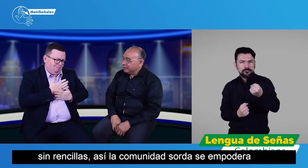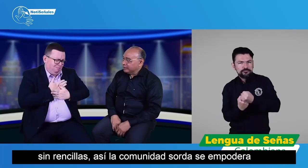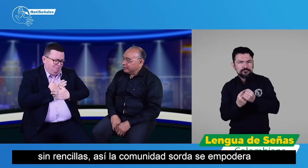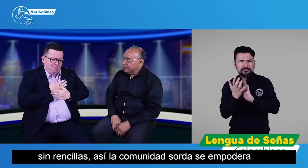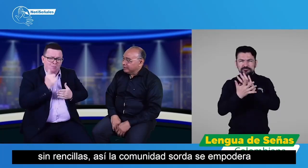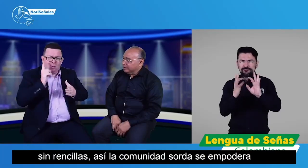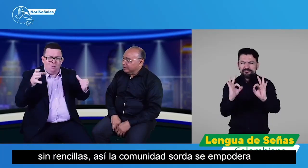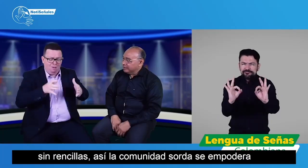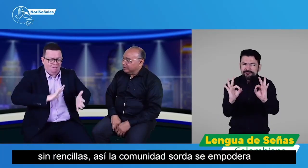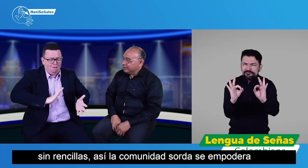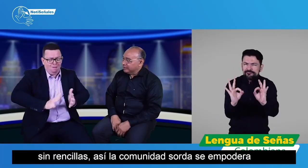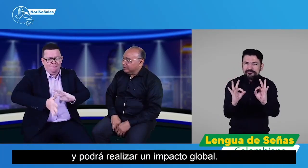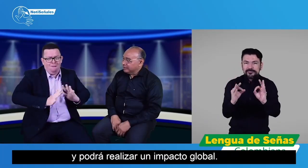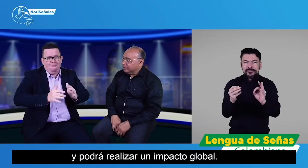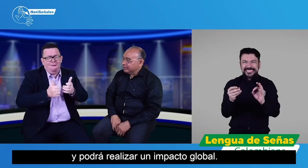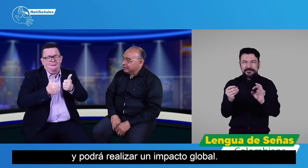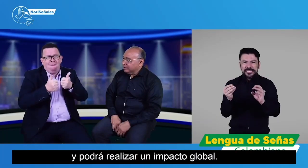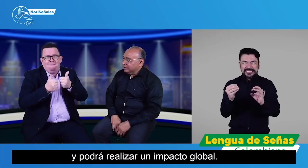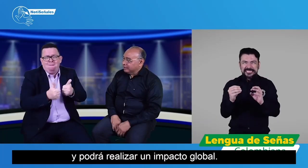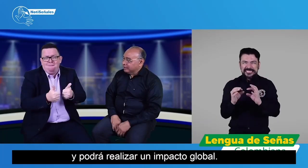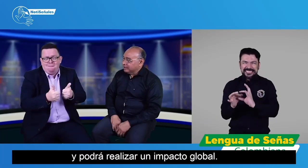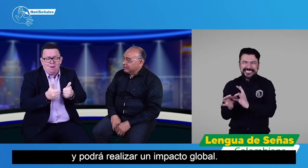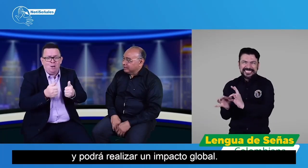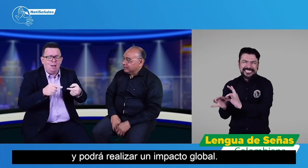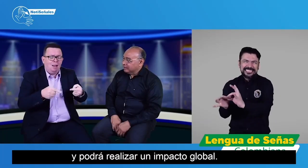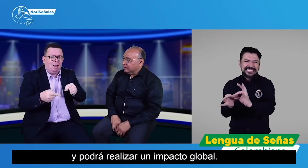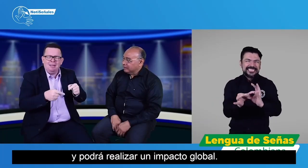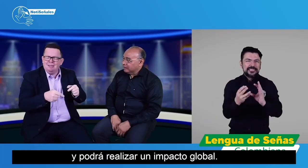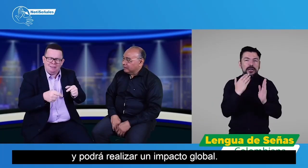sorda se empodera y pueda realizar un impacto global.